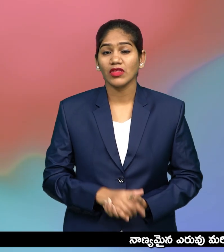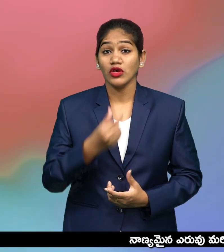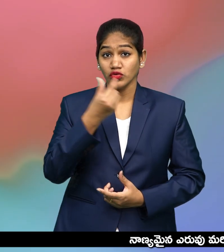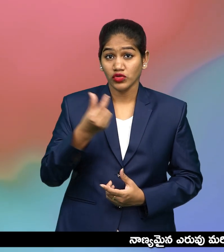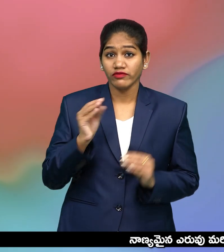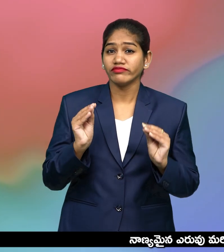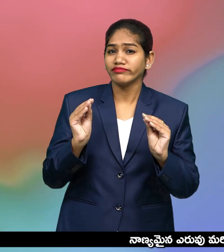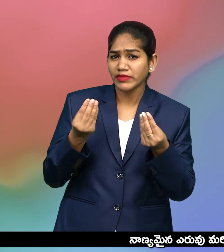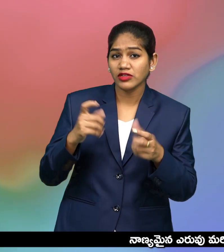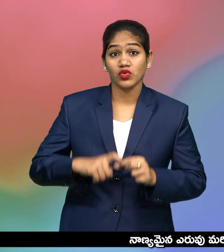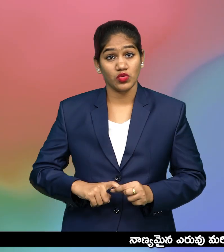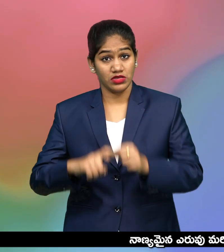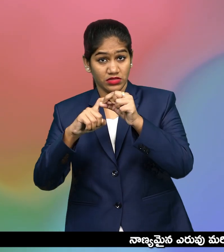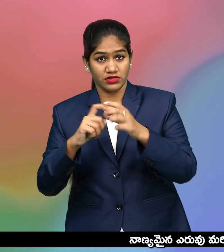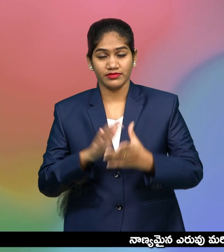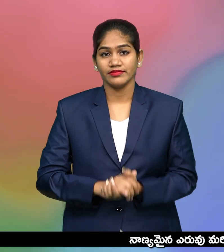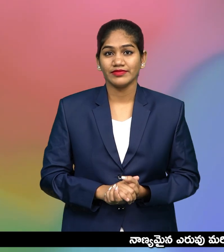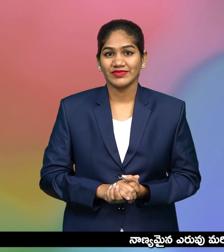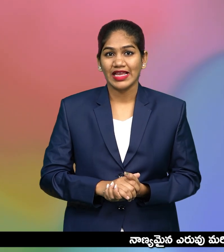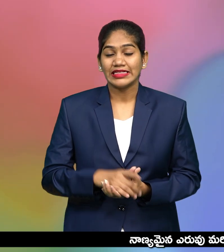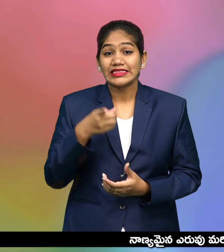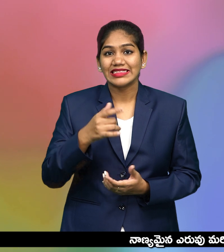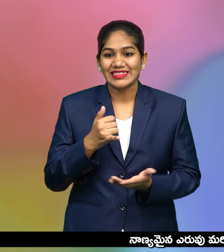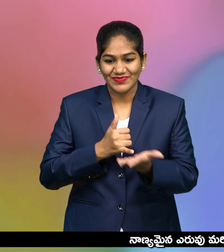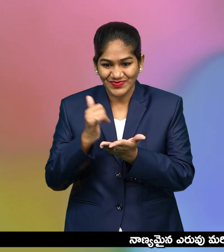నాణ్యమైన ఎరువు మరియు ఎరువుల సమతుల్య వినియోగం.